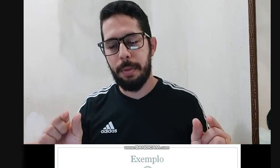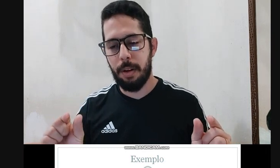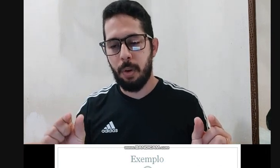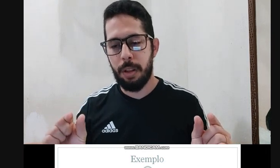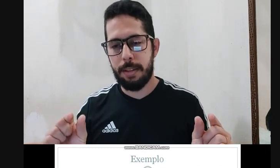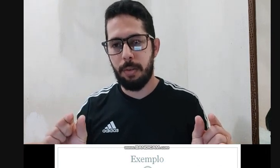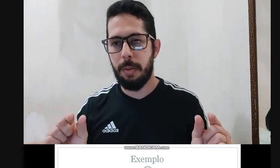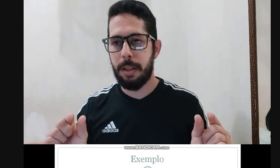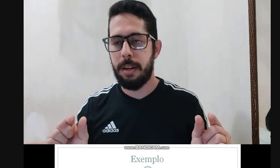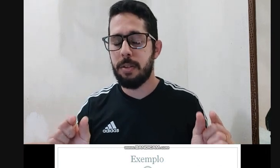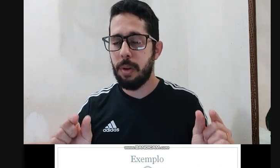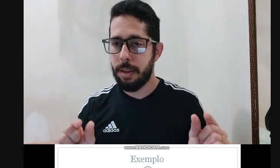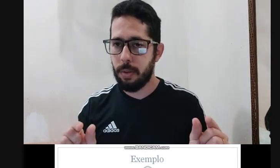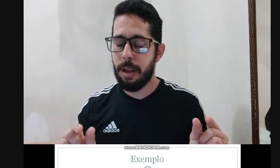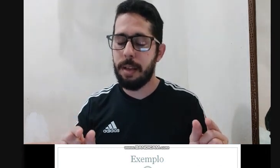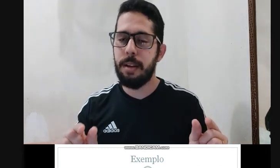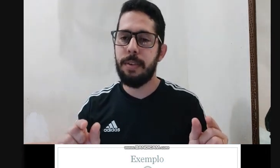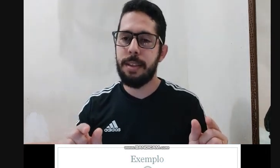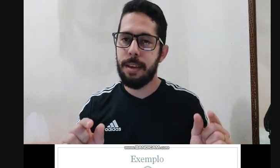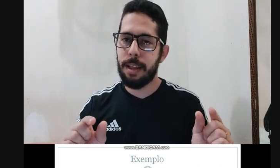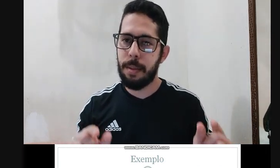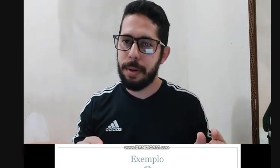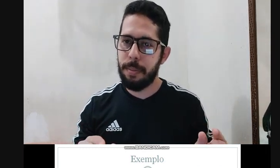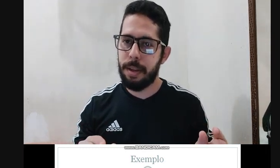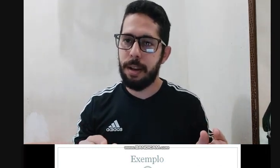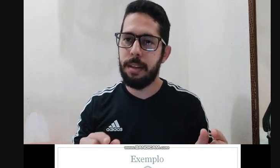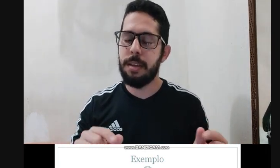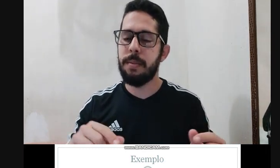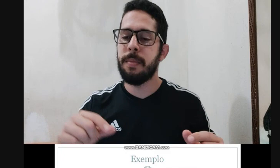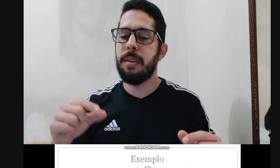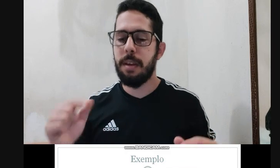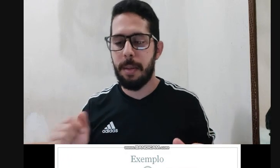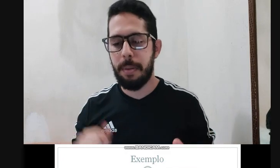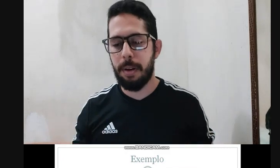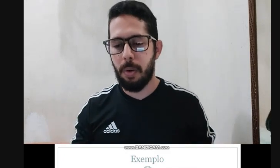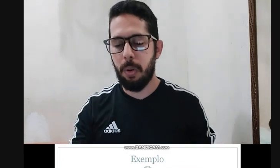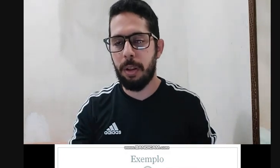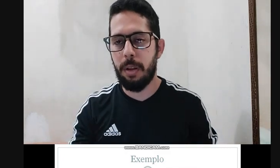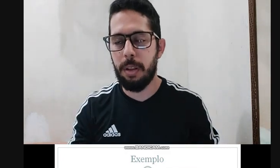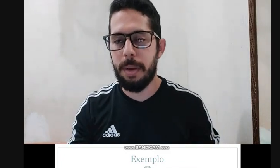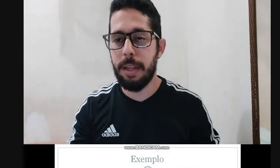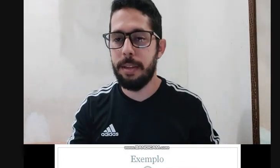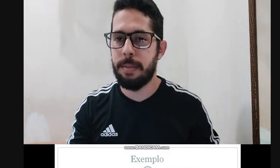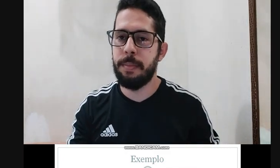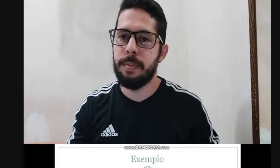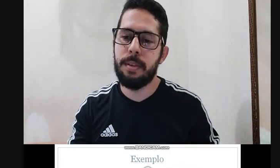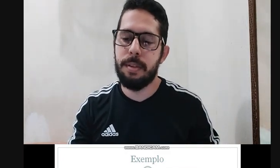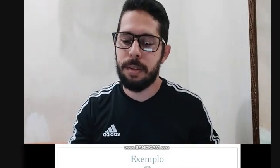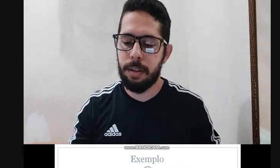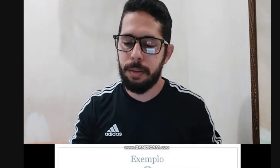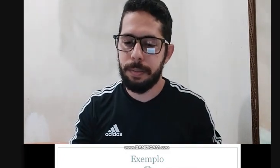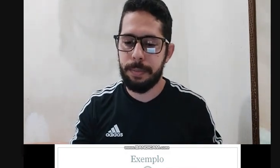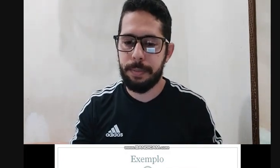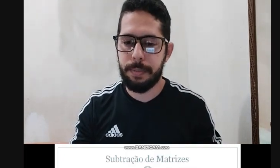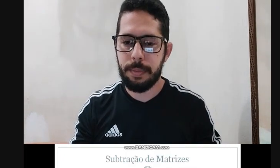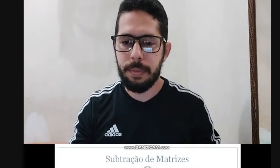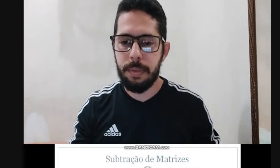da primeira coluna da segunda matriz, o resultado ele vai ter que estar na primeira linha e na primeira coluna da outra matriz,